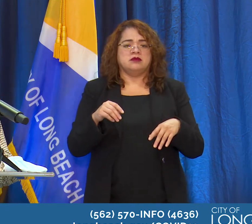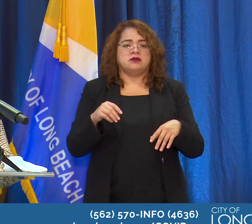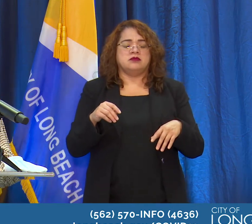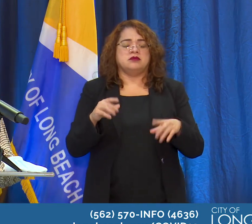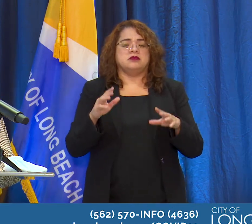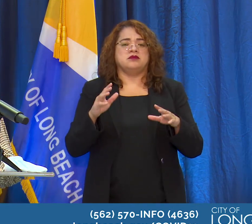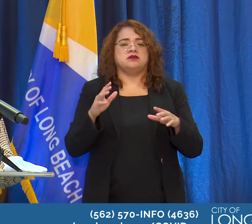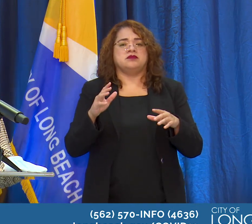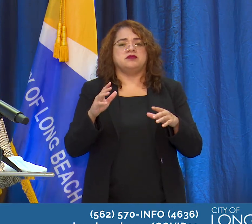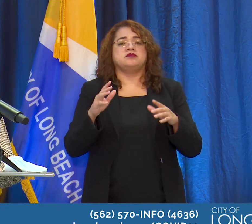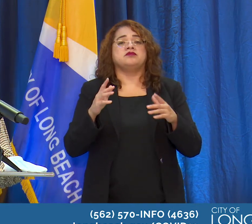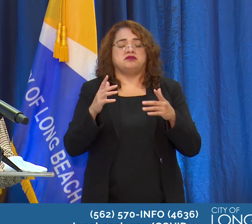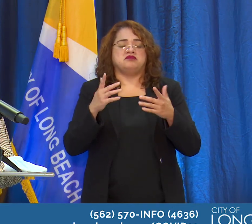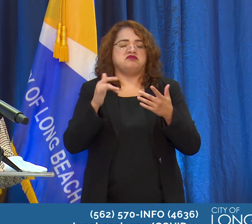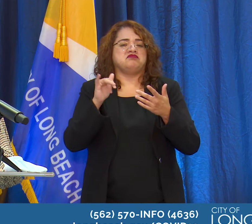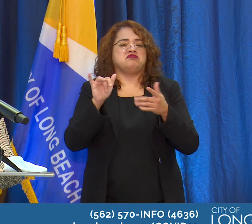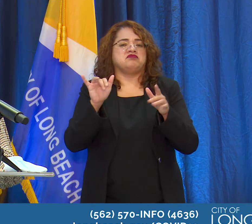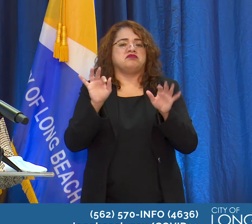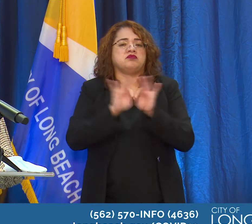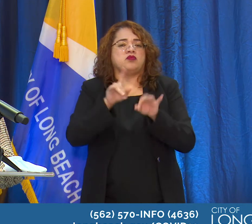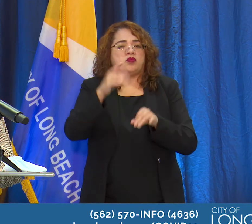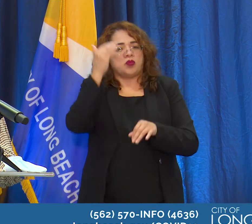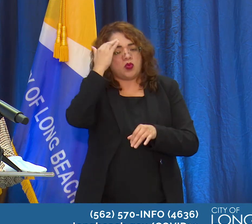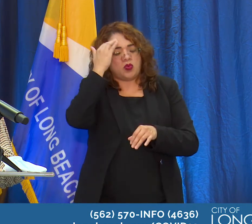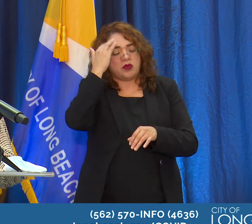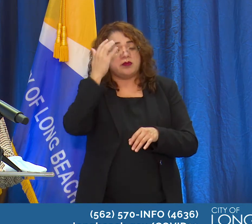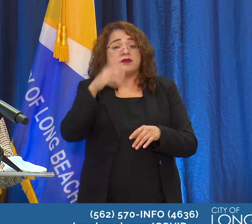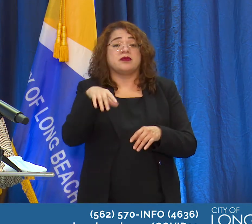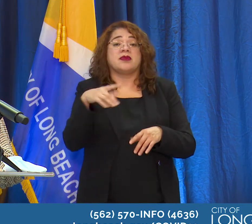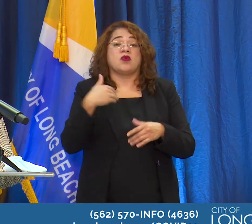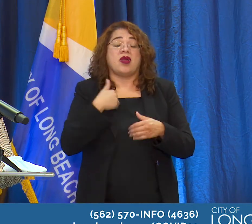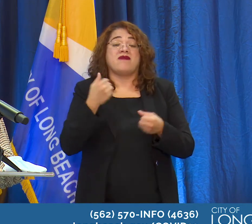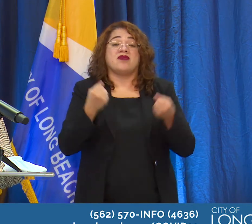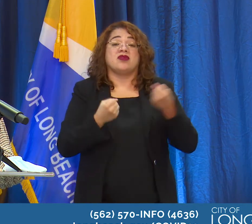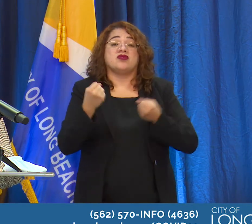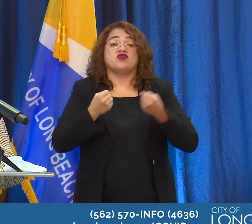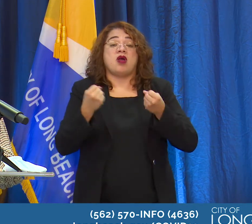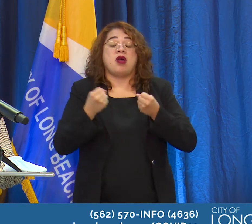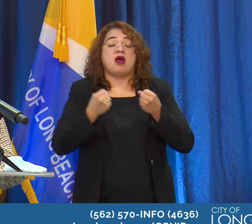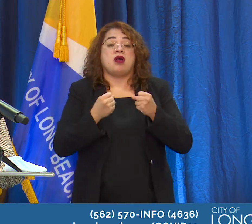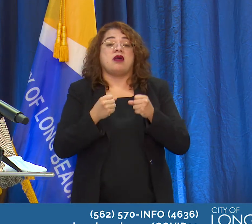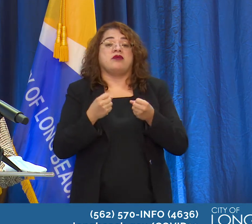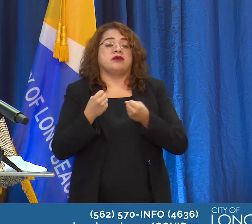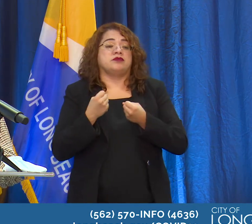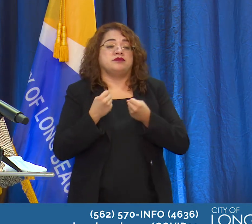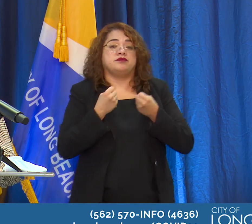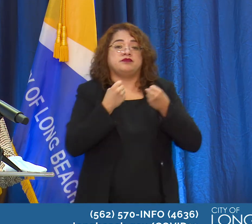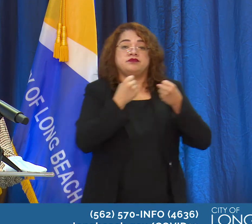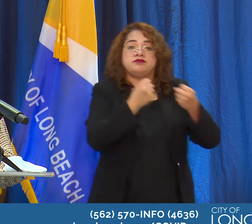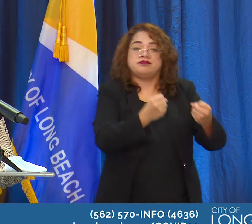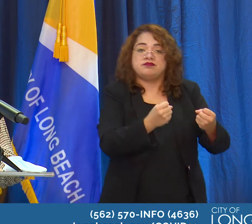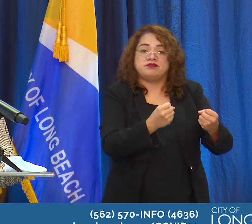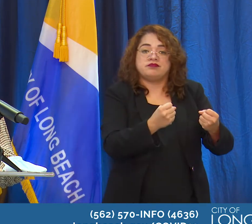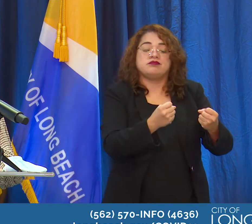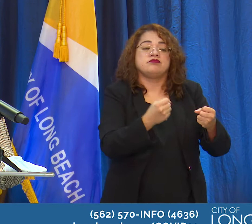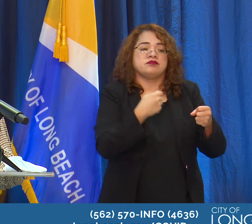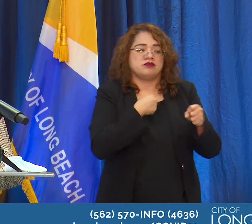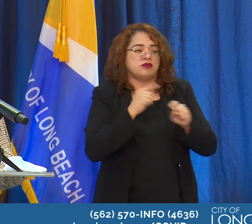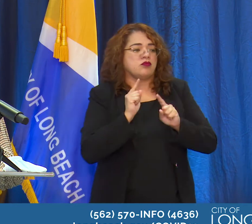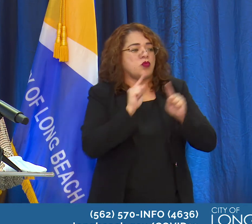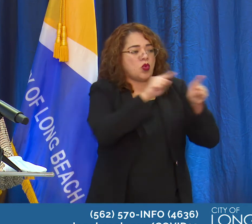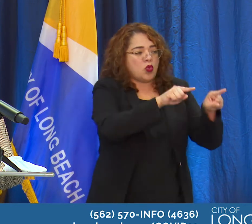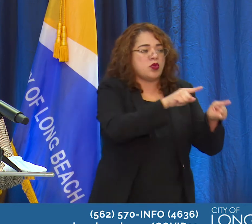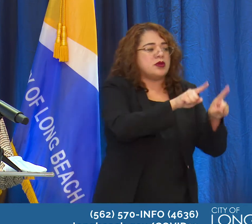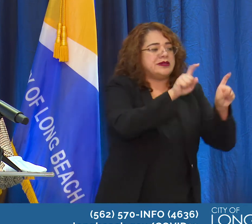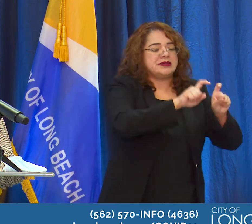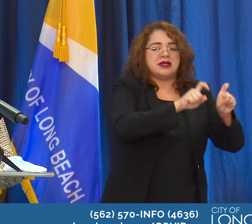También otra cosa que quiero mencionar son las pruebas móviles. Las pruebas móviles para aquellas personas que quizás no pueden ir a un sitio, pueden llamar al